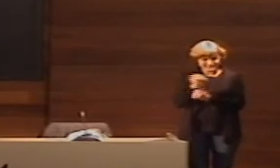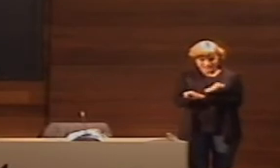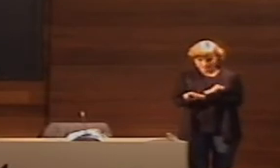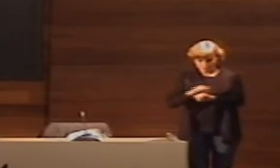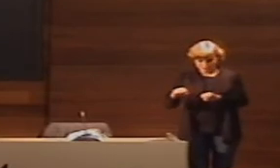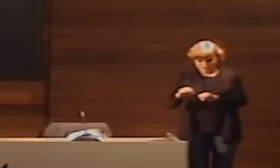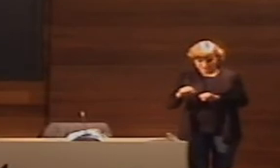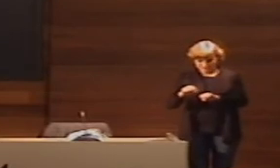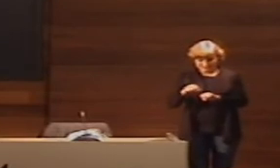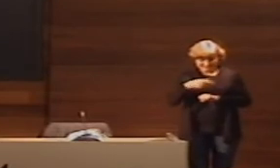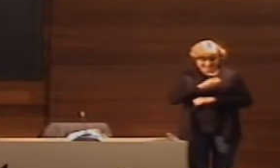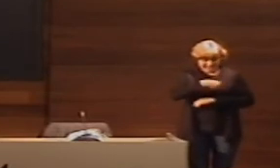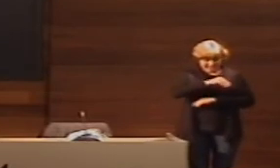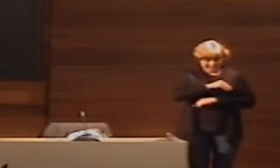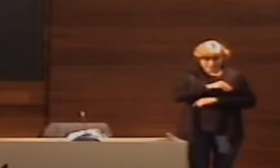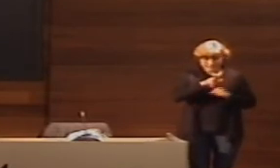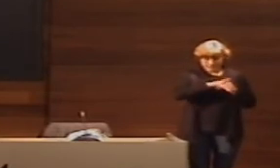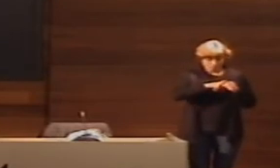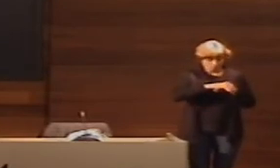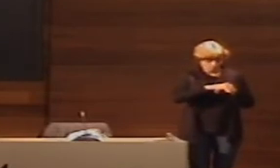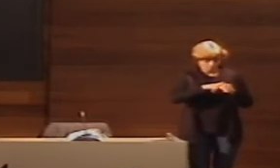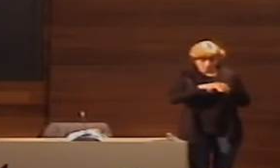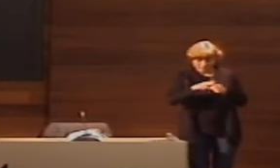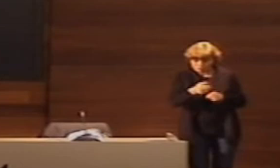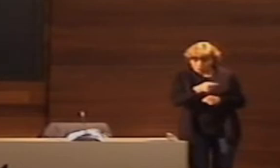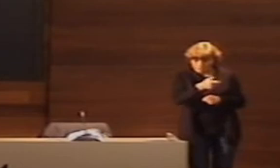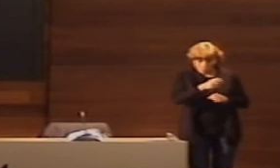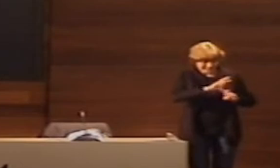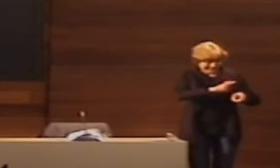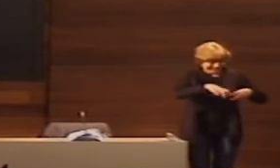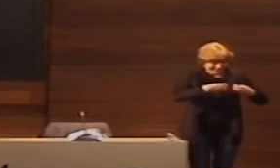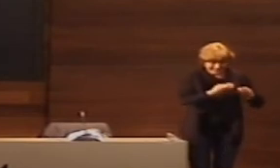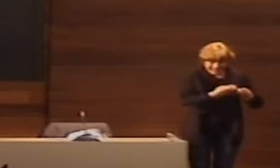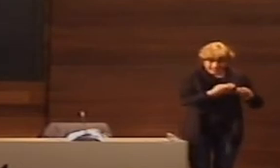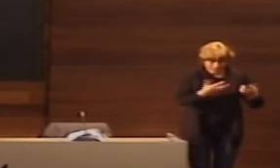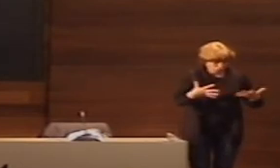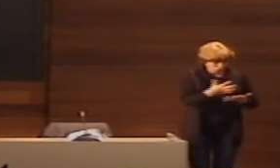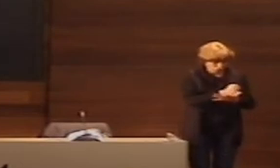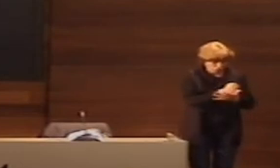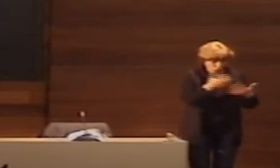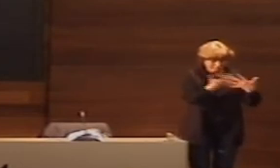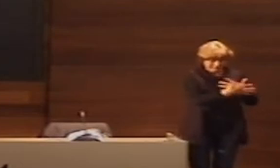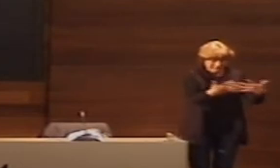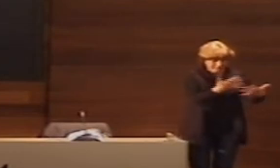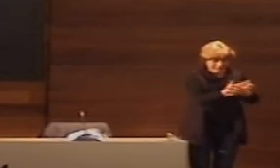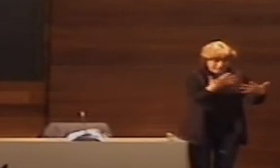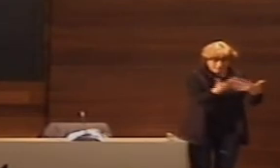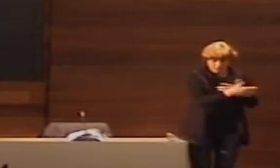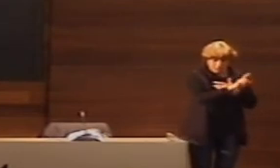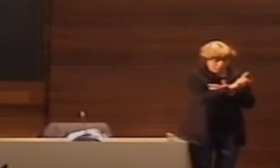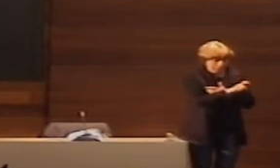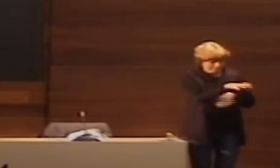reciclaje, que te va a venir sobre todo la recogida selectiva, porque la eficiencia material de la recuperación de estas plantas es baja, ¿no?